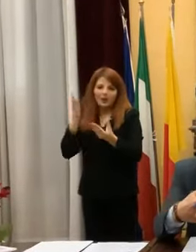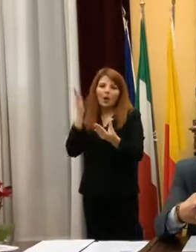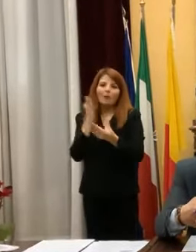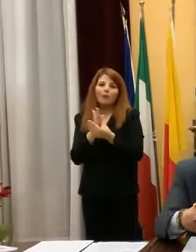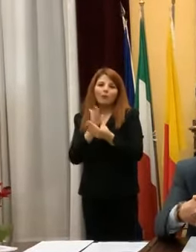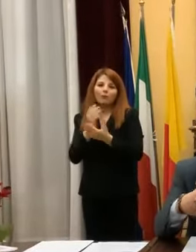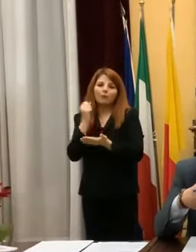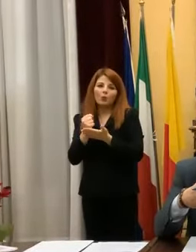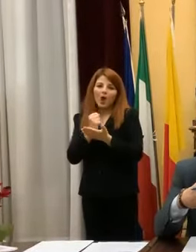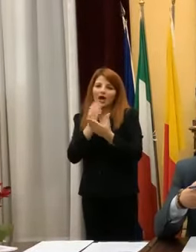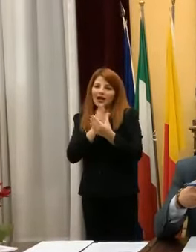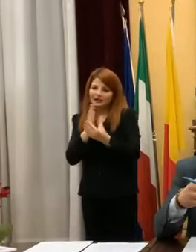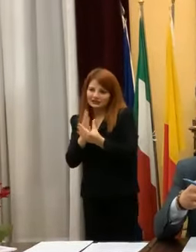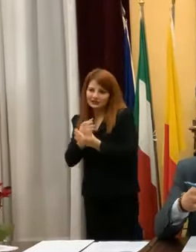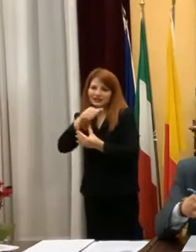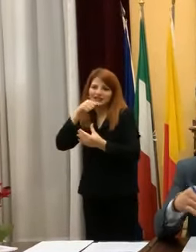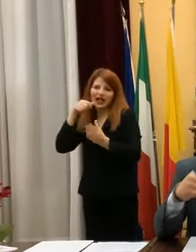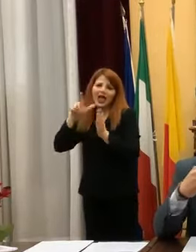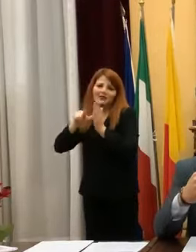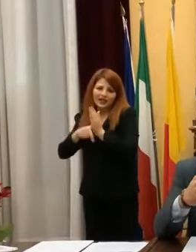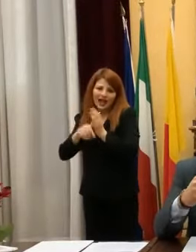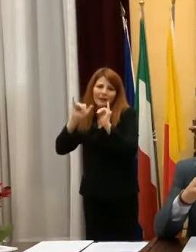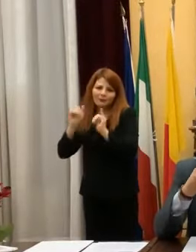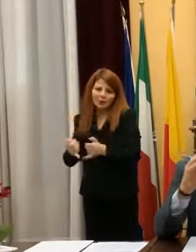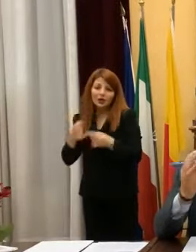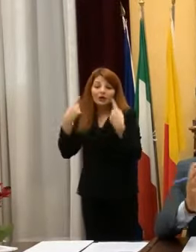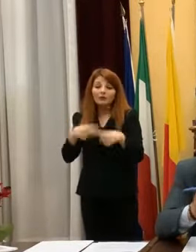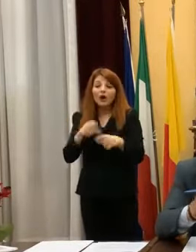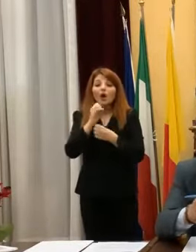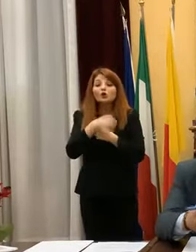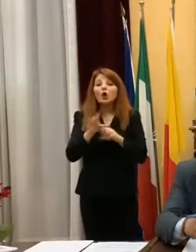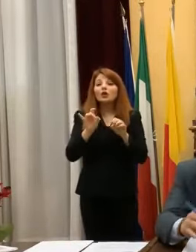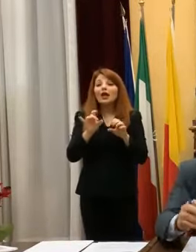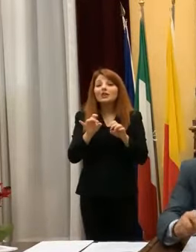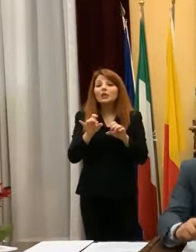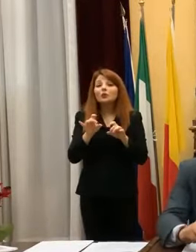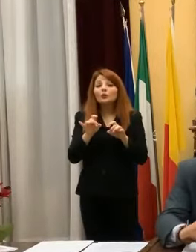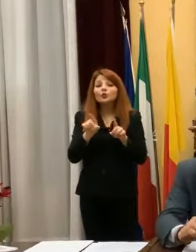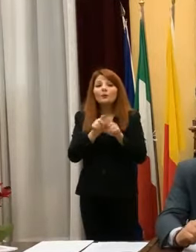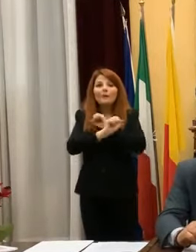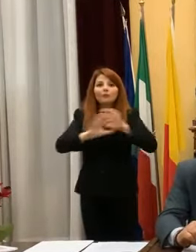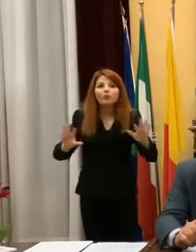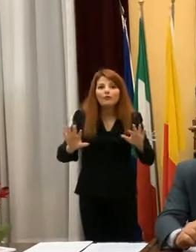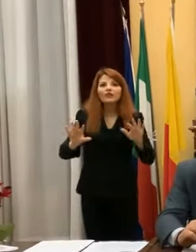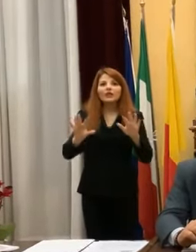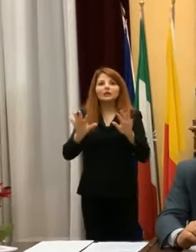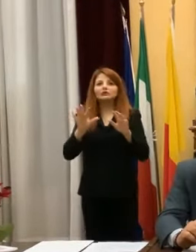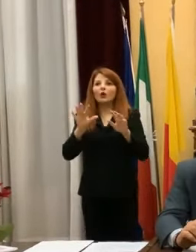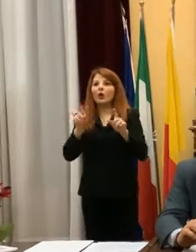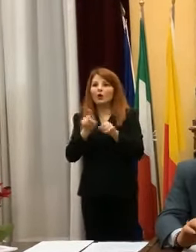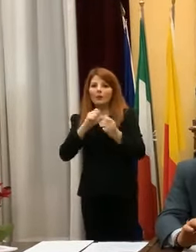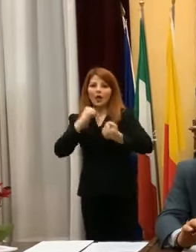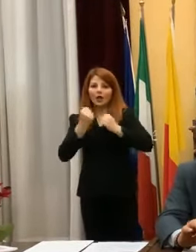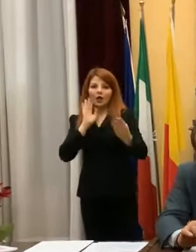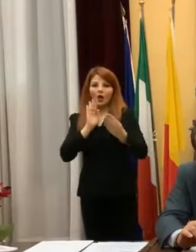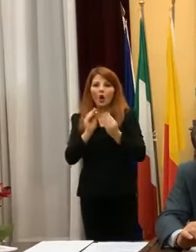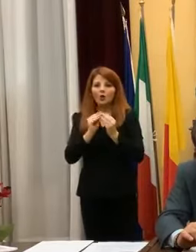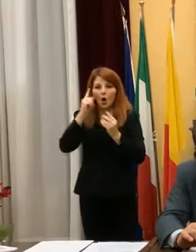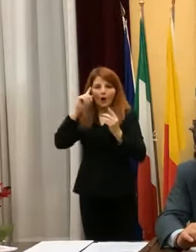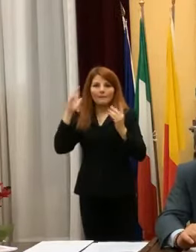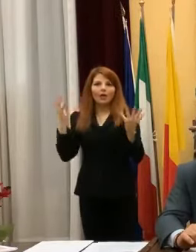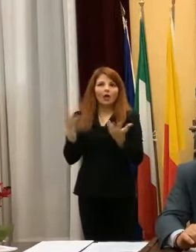dalla pandemia, non c'era una cura, in tutto il mondo hanno avuto problemi simili, sono considerazioni che possono valere fino ad un